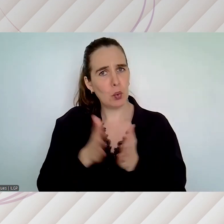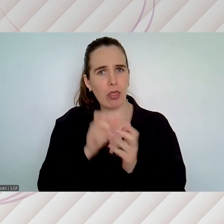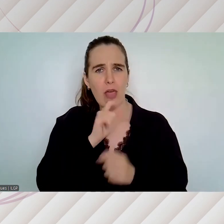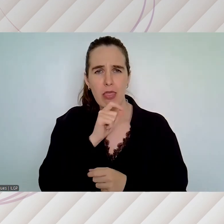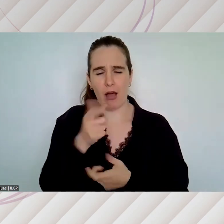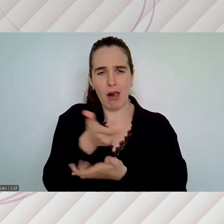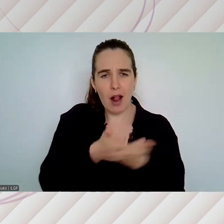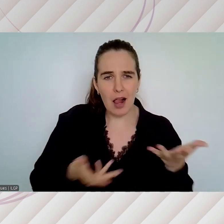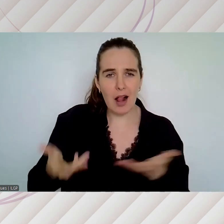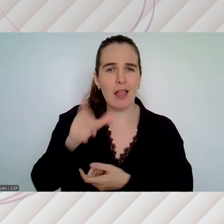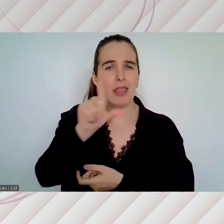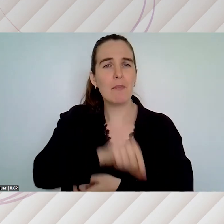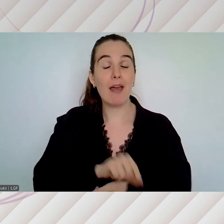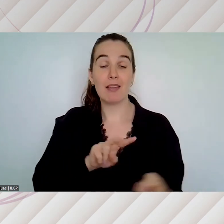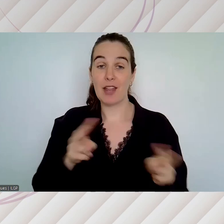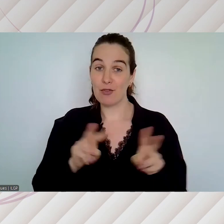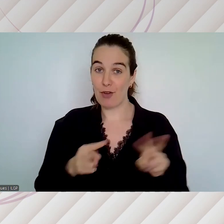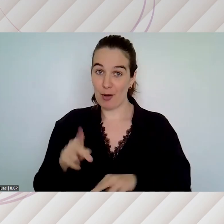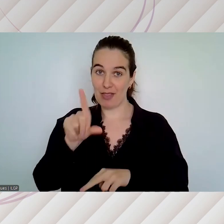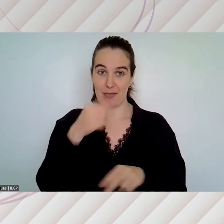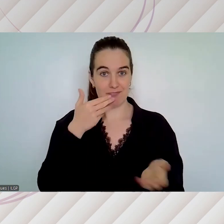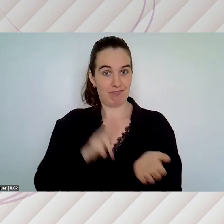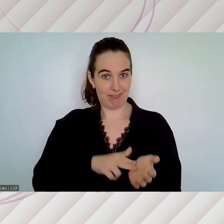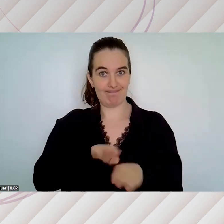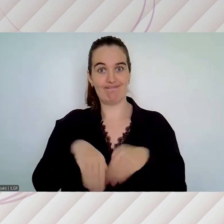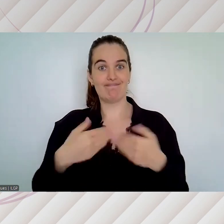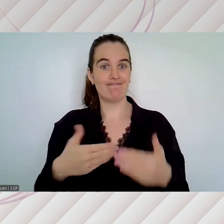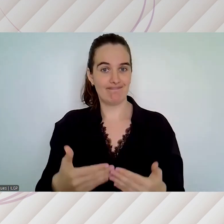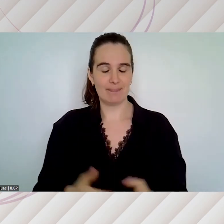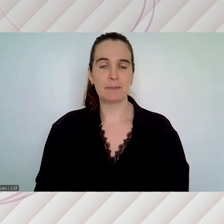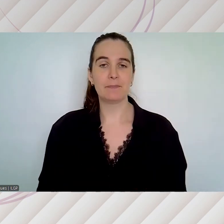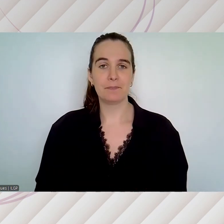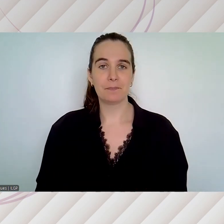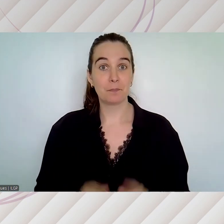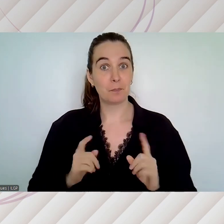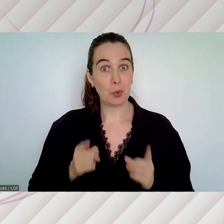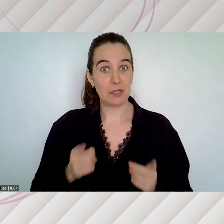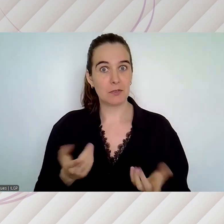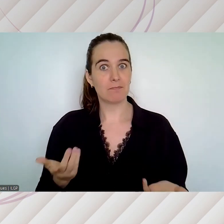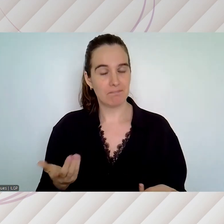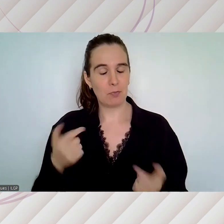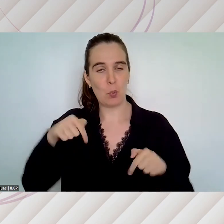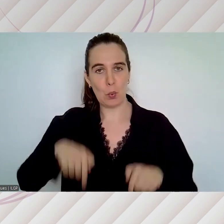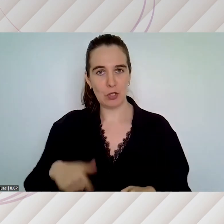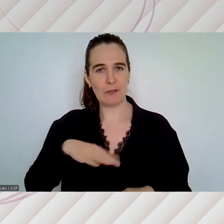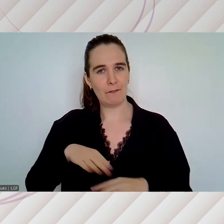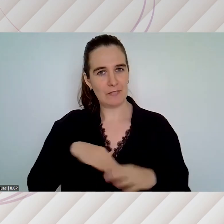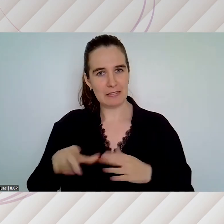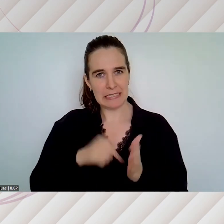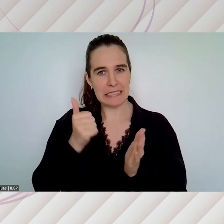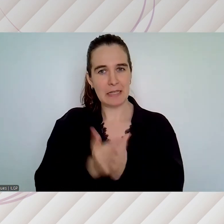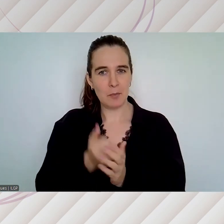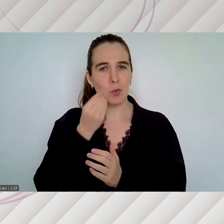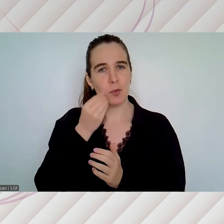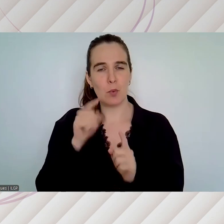se transforma e se aplica. Foi também por isso que quisemos ser consequentes hoje e que adotámos este